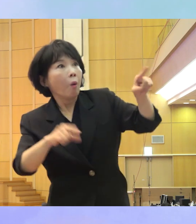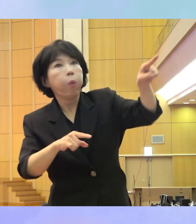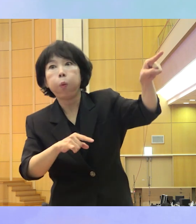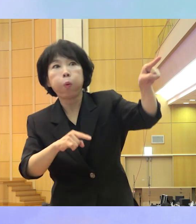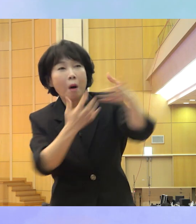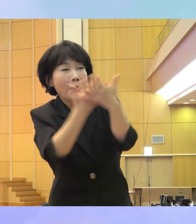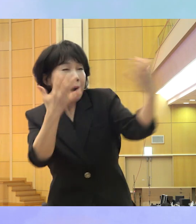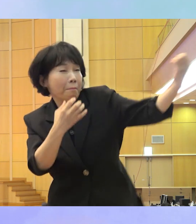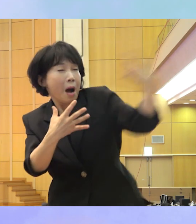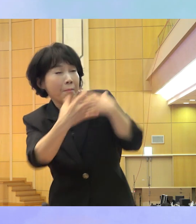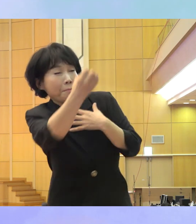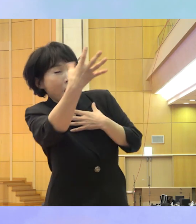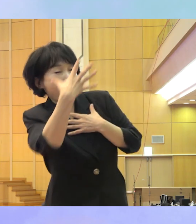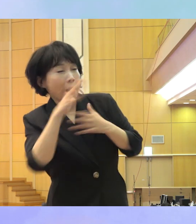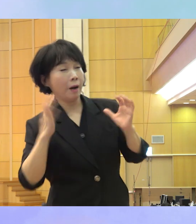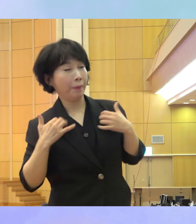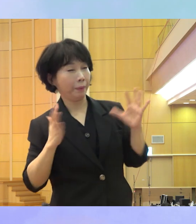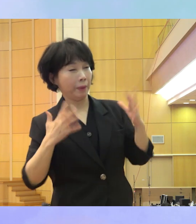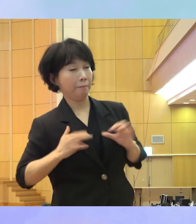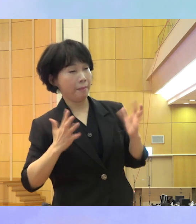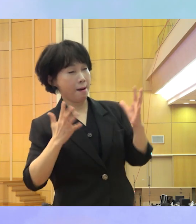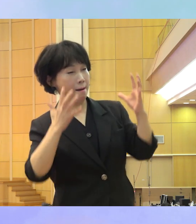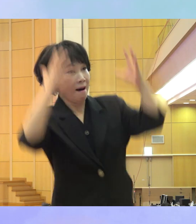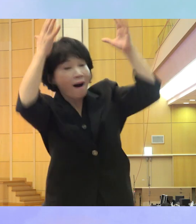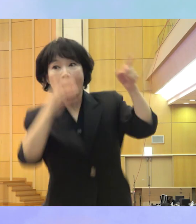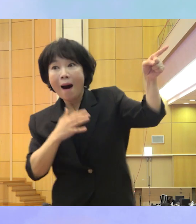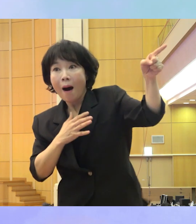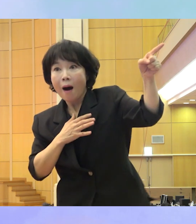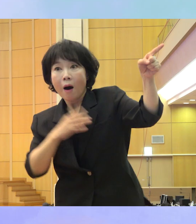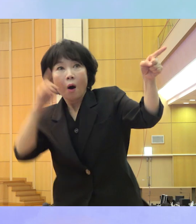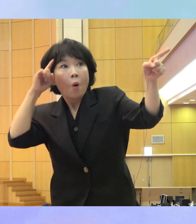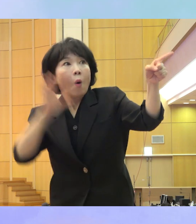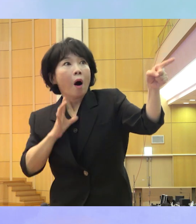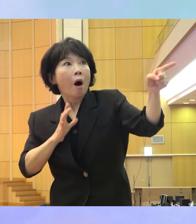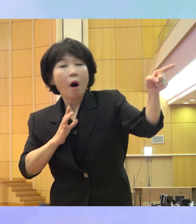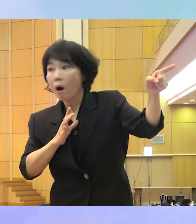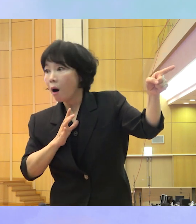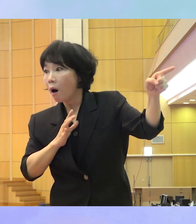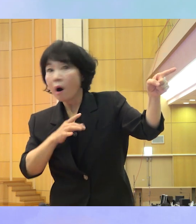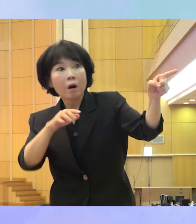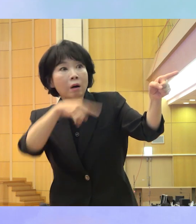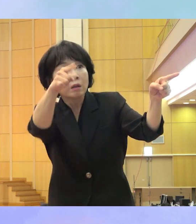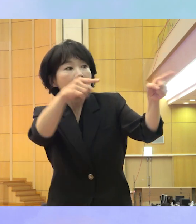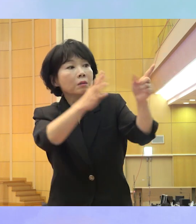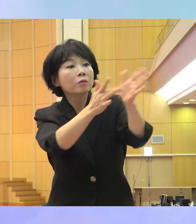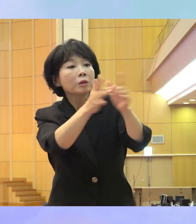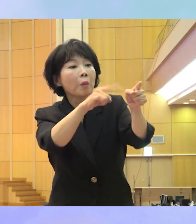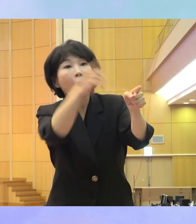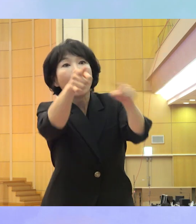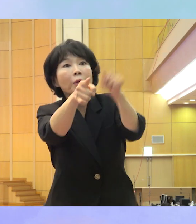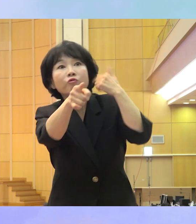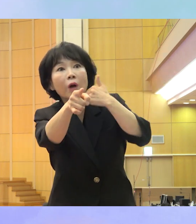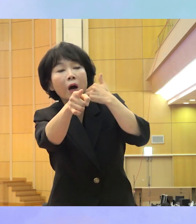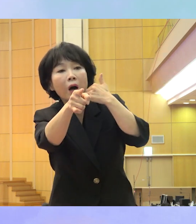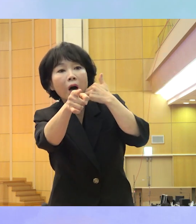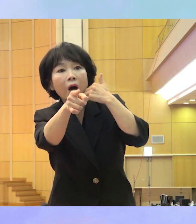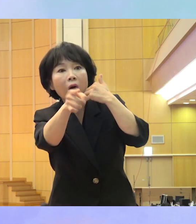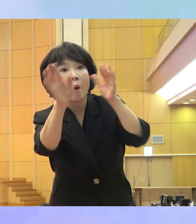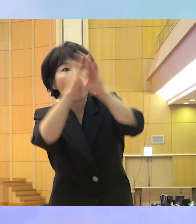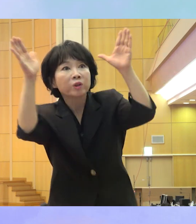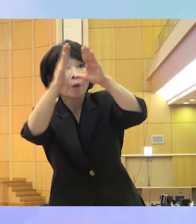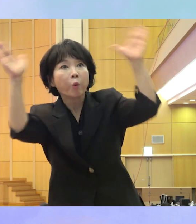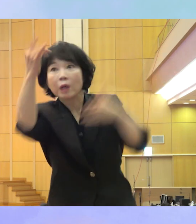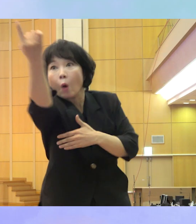엘리야가 나타났잖아요. 그럼 예수님 당시부터 수천 년에 죽었던 모세가 지금 살아있네?